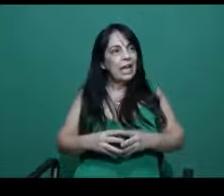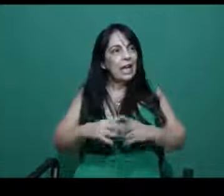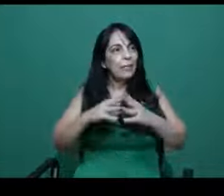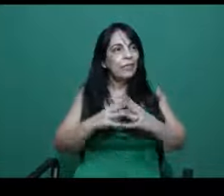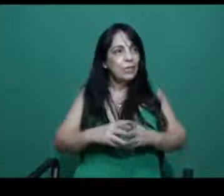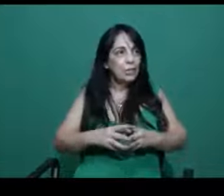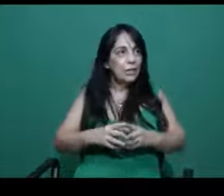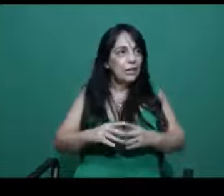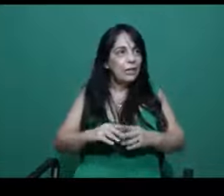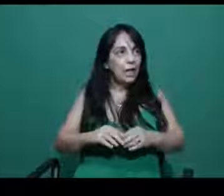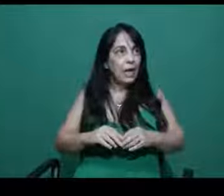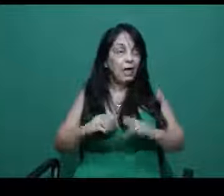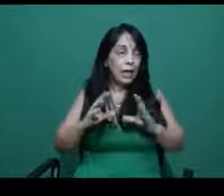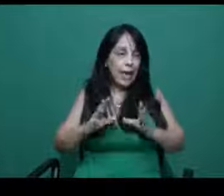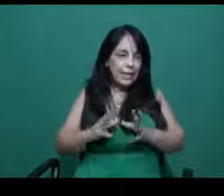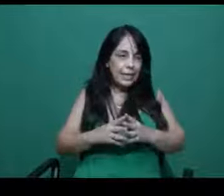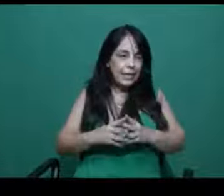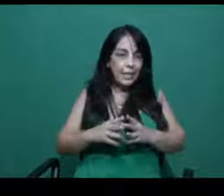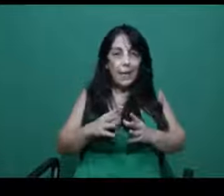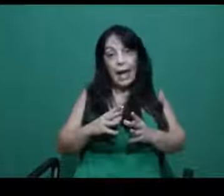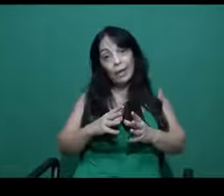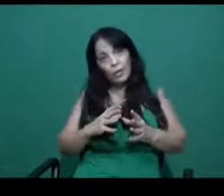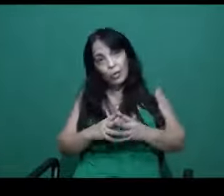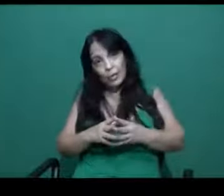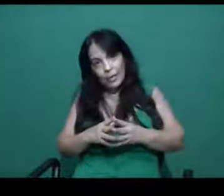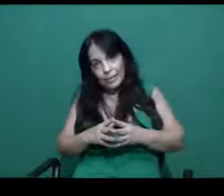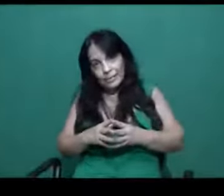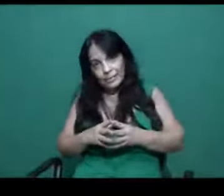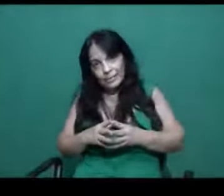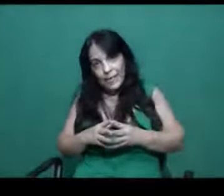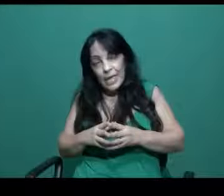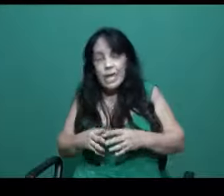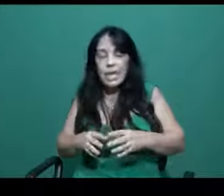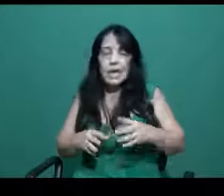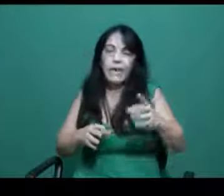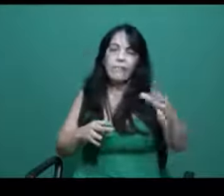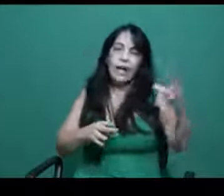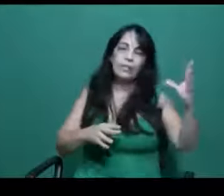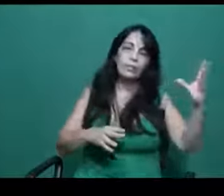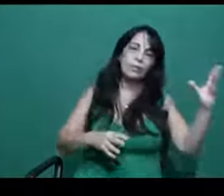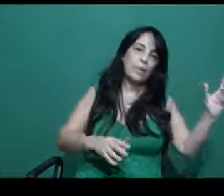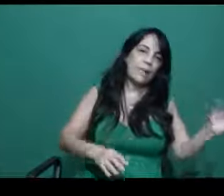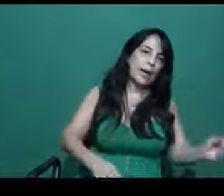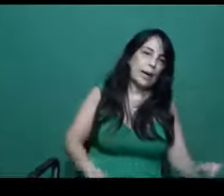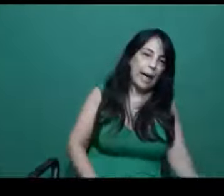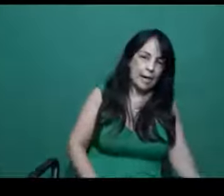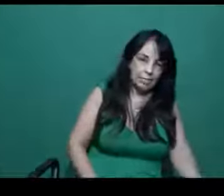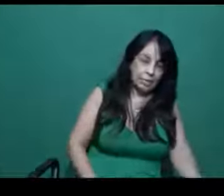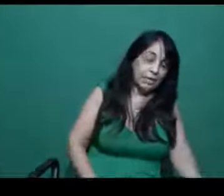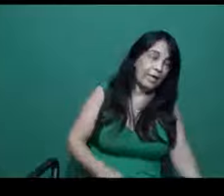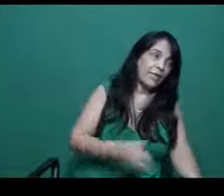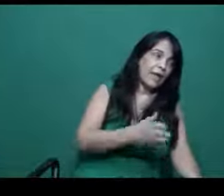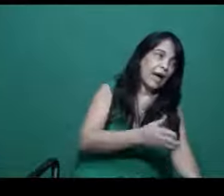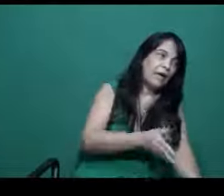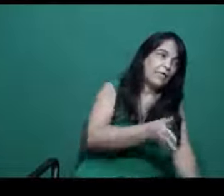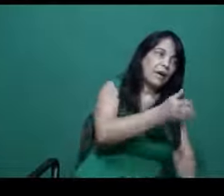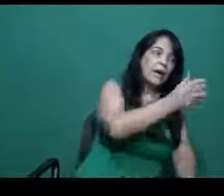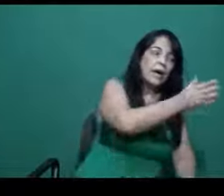que a professora teve a audácia de pegar a turma e levar no supermercado, que ficava